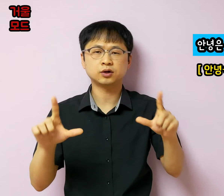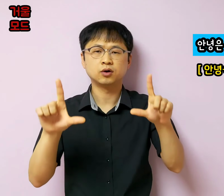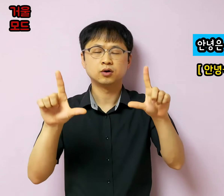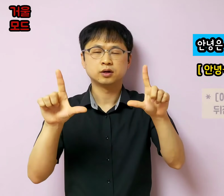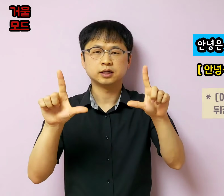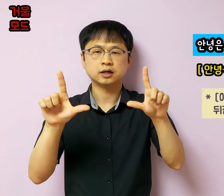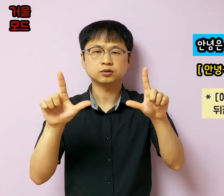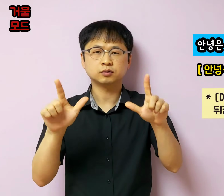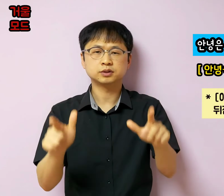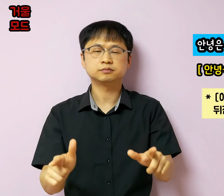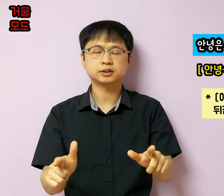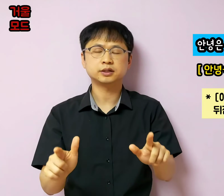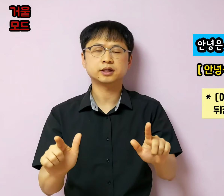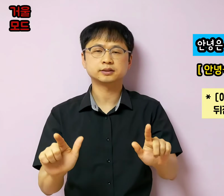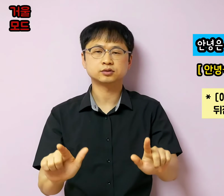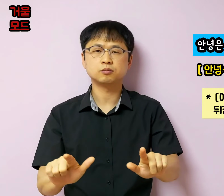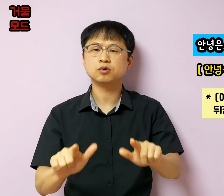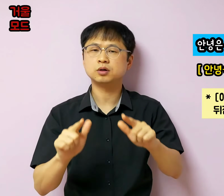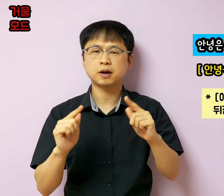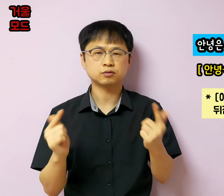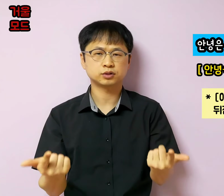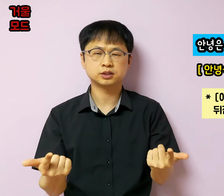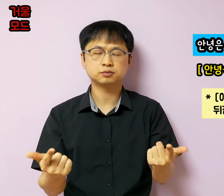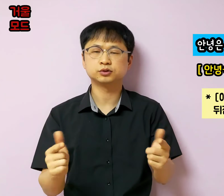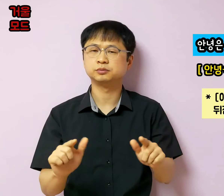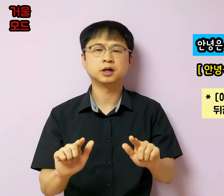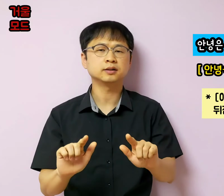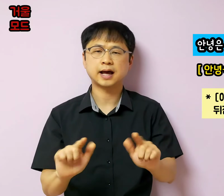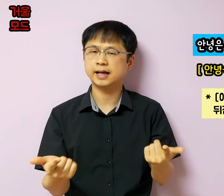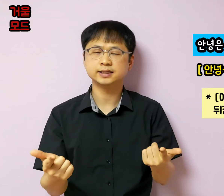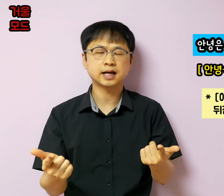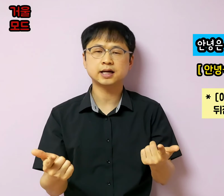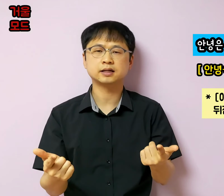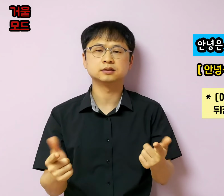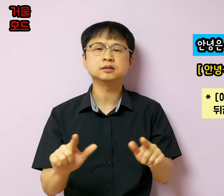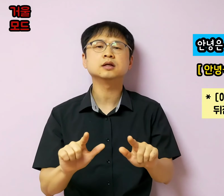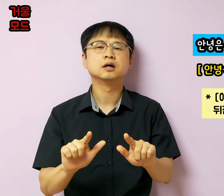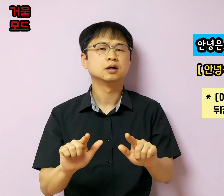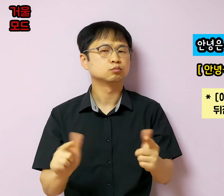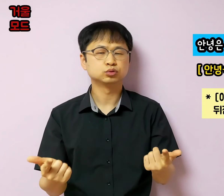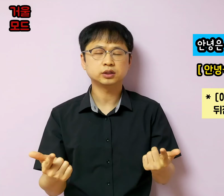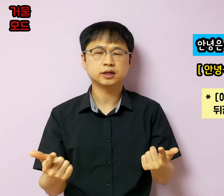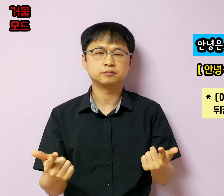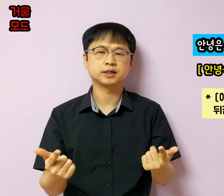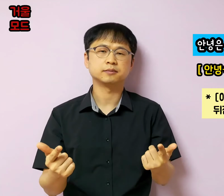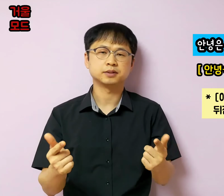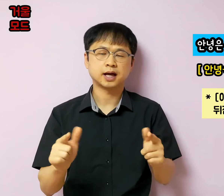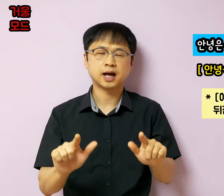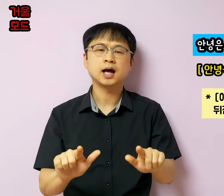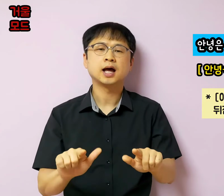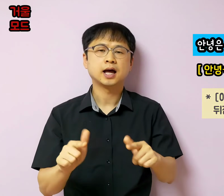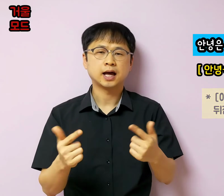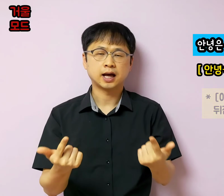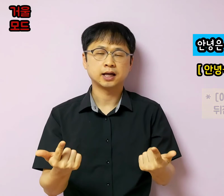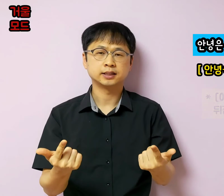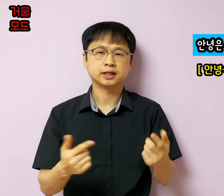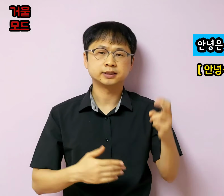아니겠죠. 양손 엄지검지를 이렇게 해서 손목을 밖으로 뒤집어 주시면 아니다 라는 부정의 의미가 됩니다.